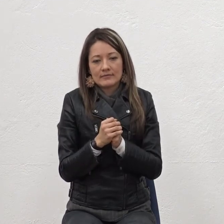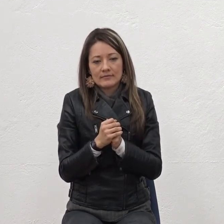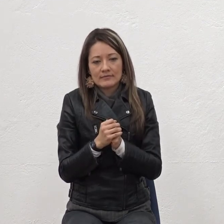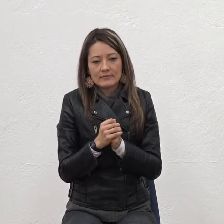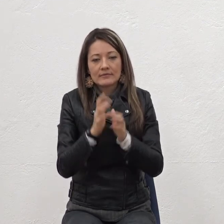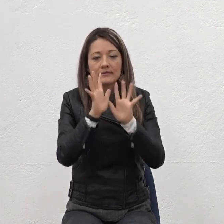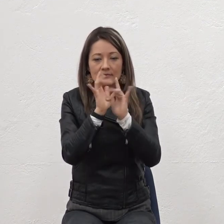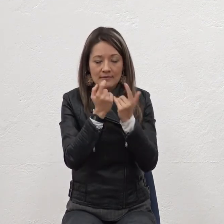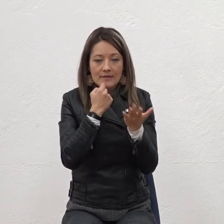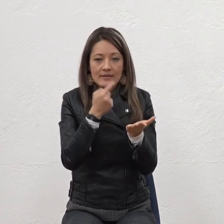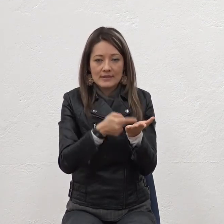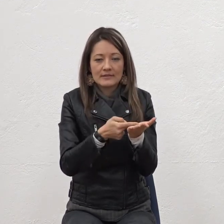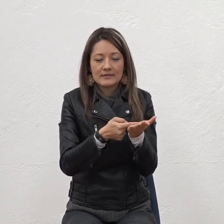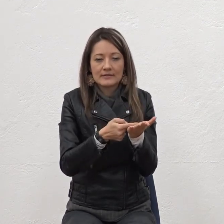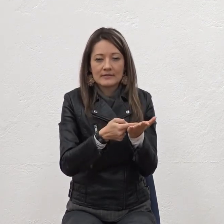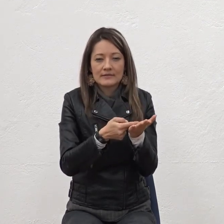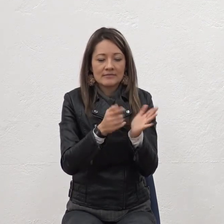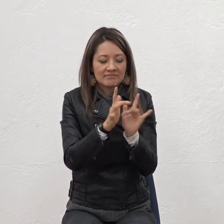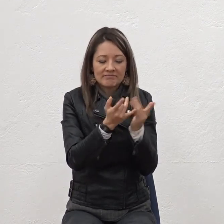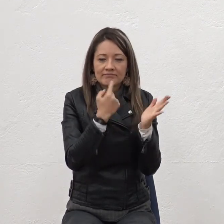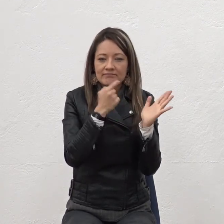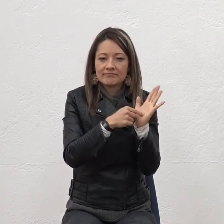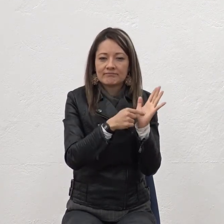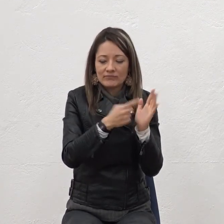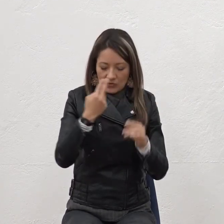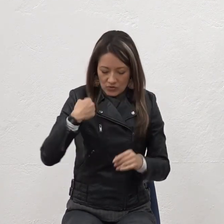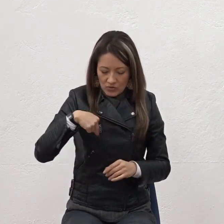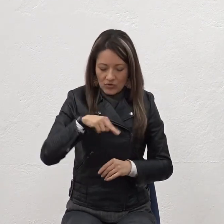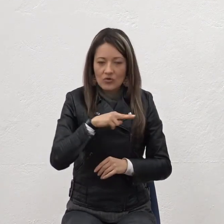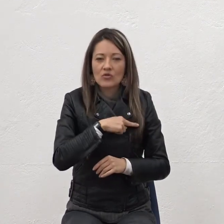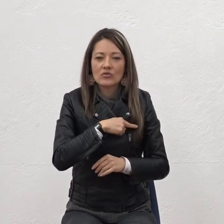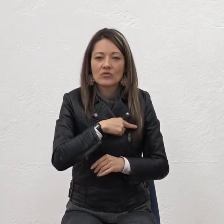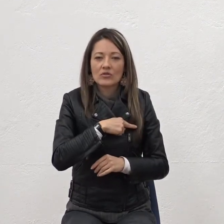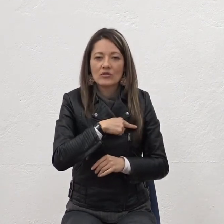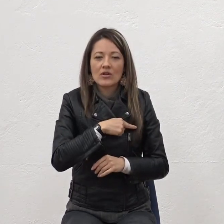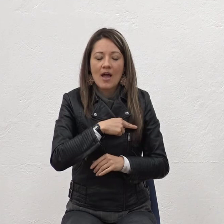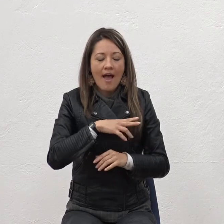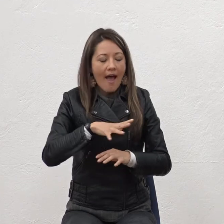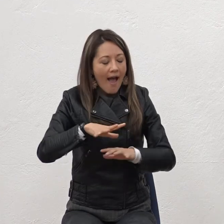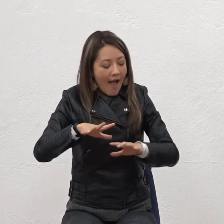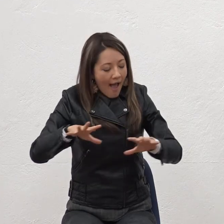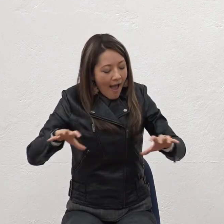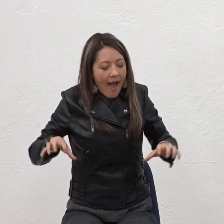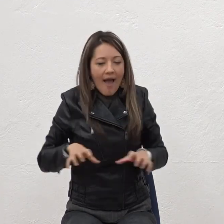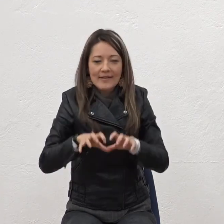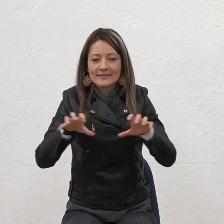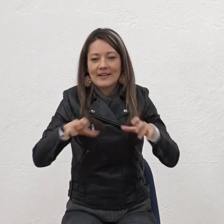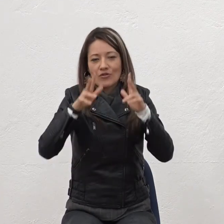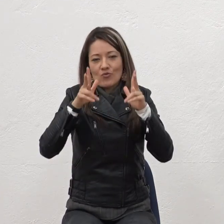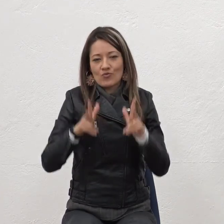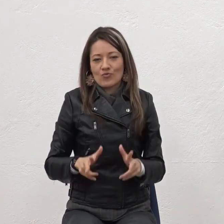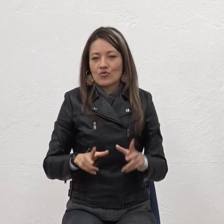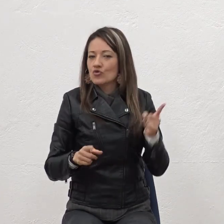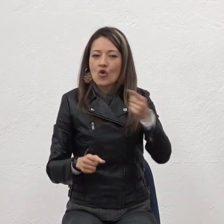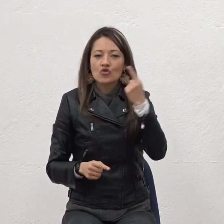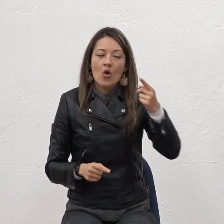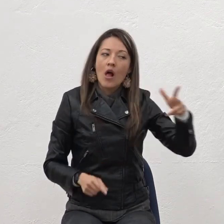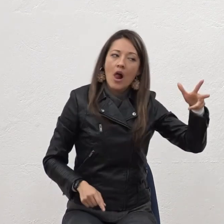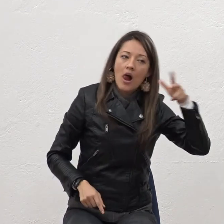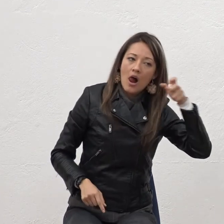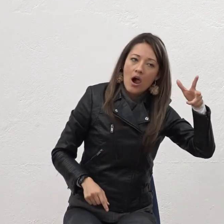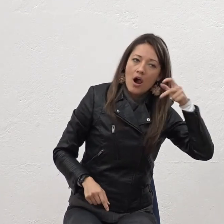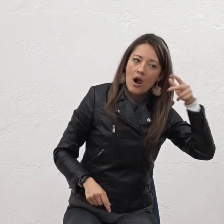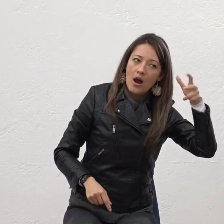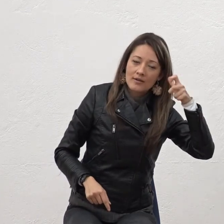¿Sabe qué dice la palabra? Que nosotros debemos ser ¿qué? Hacedores de la palabra y no